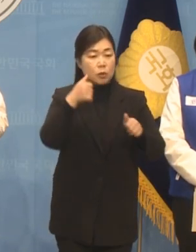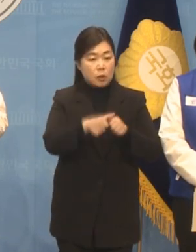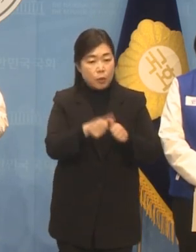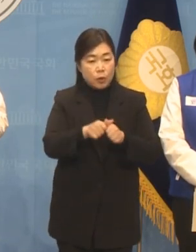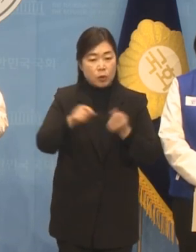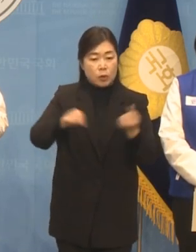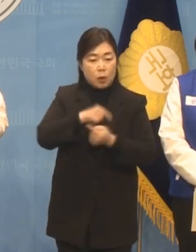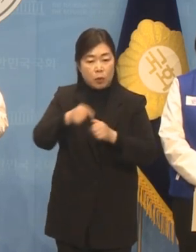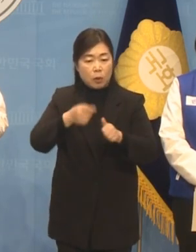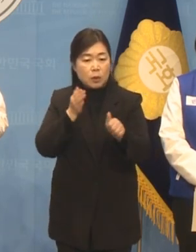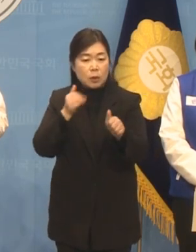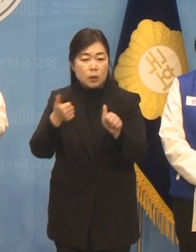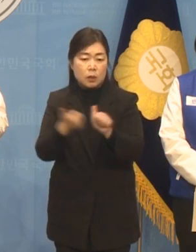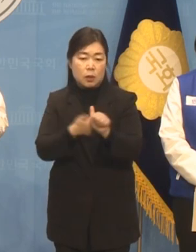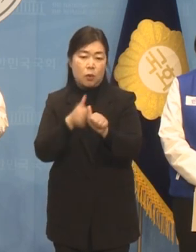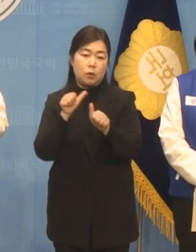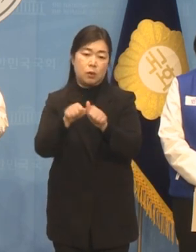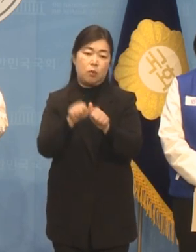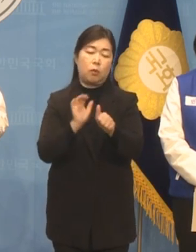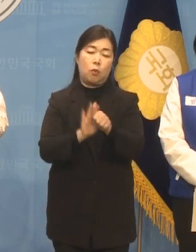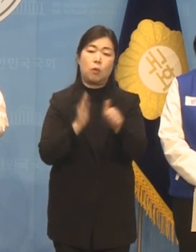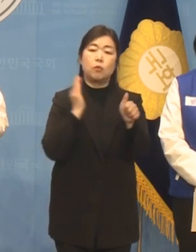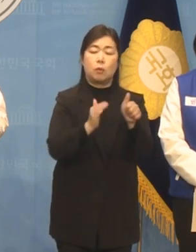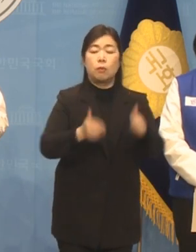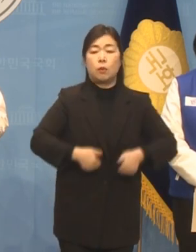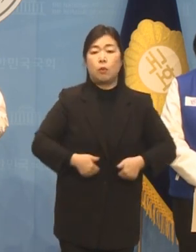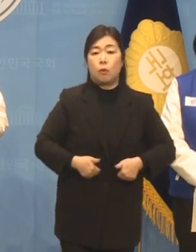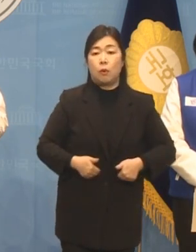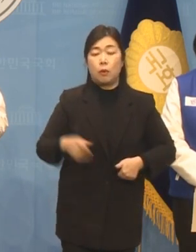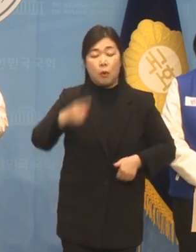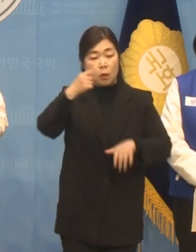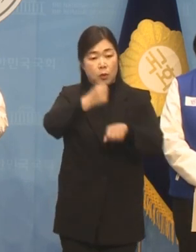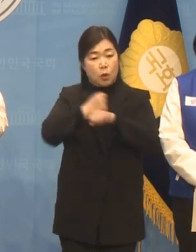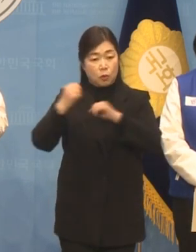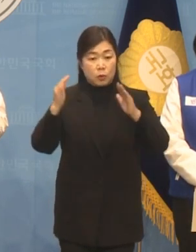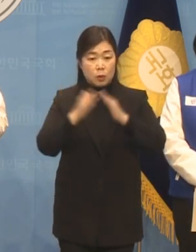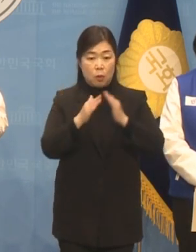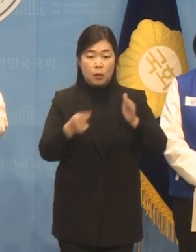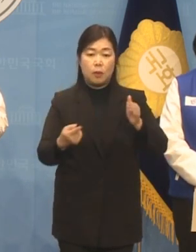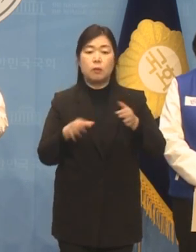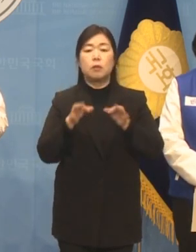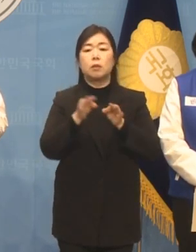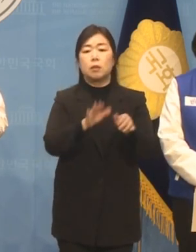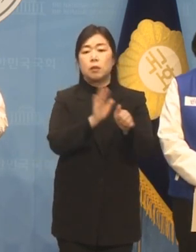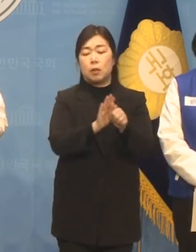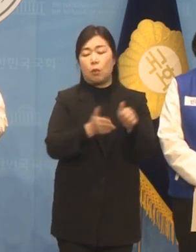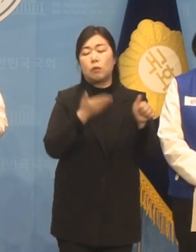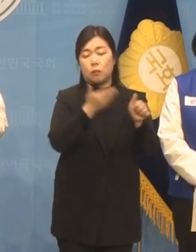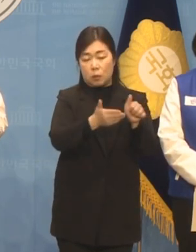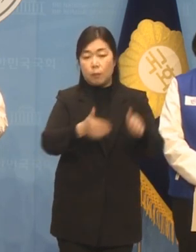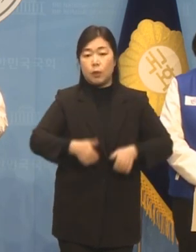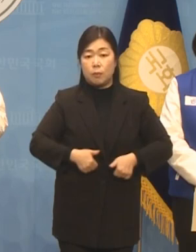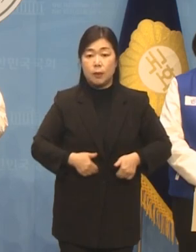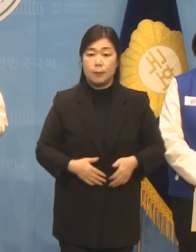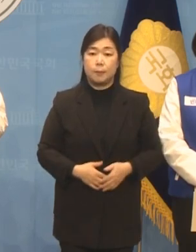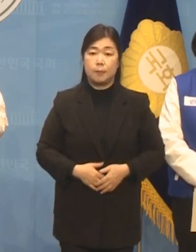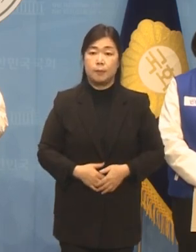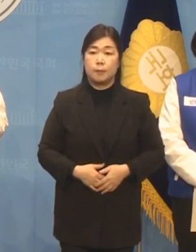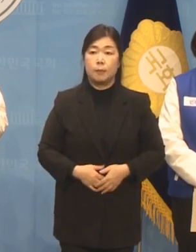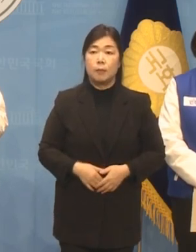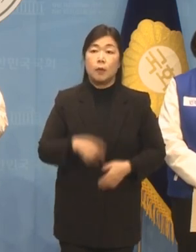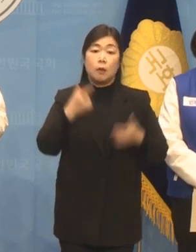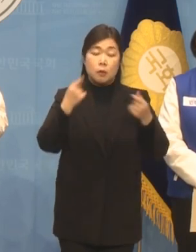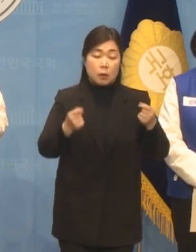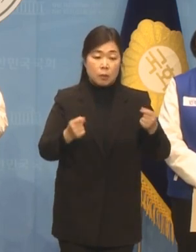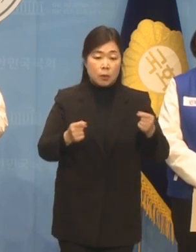경영 컨설팅 등을 진행토록 하고 이들 연구기관에 대한 지원도 병행토록 할 예정입니다. 이와